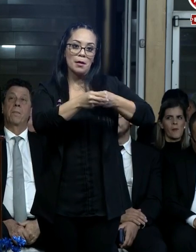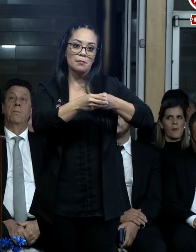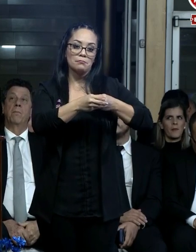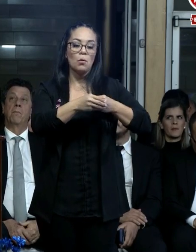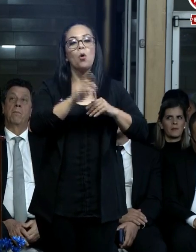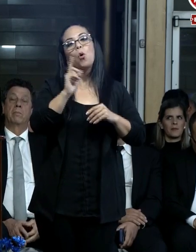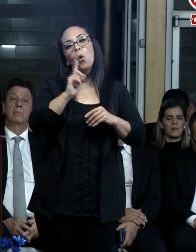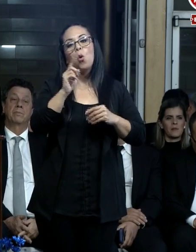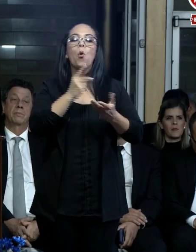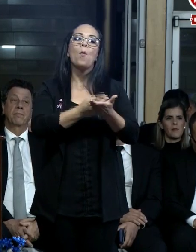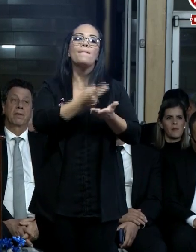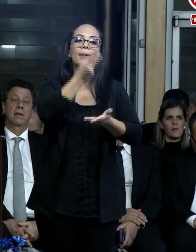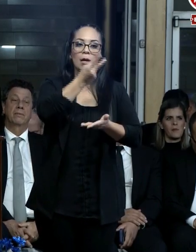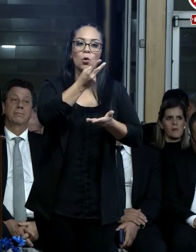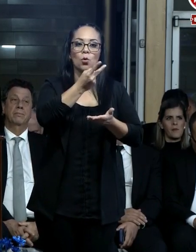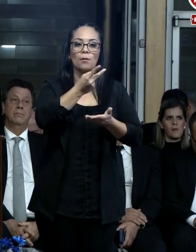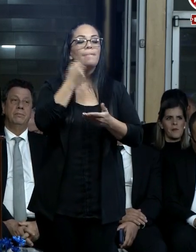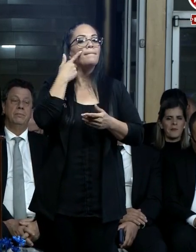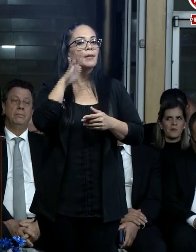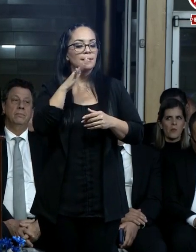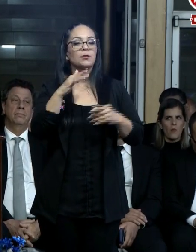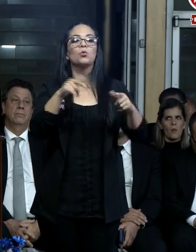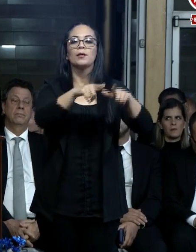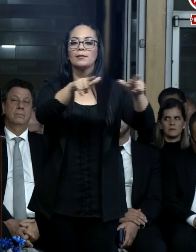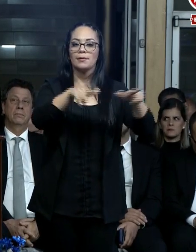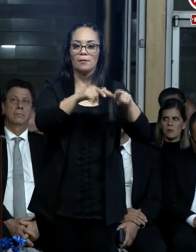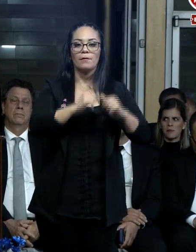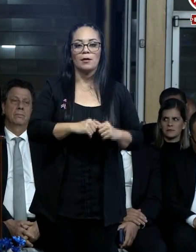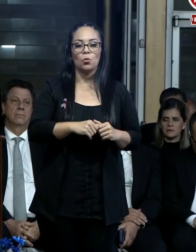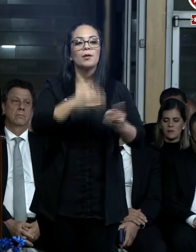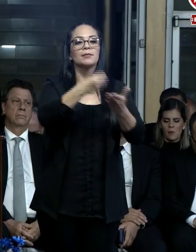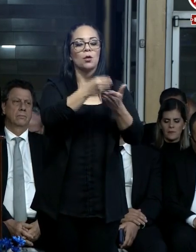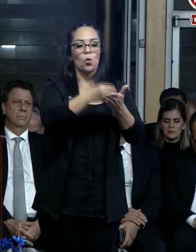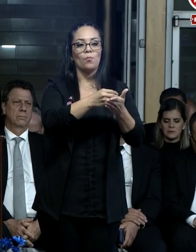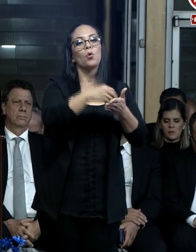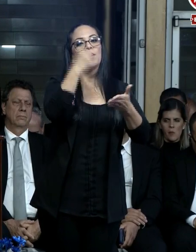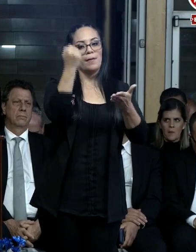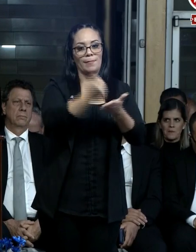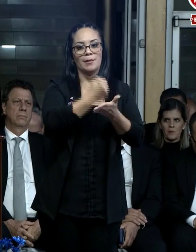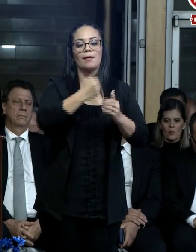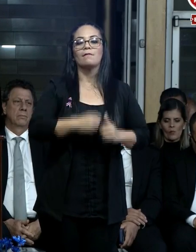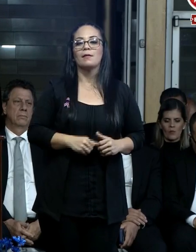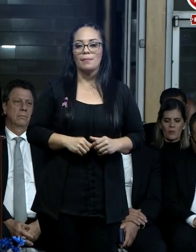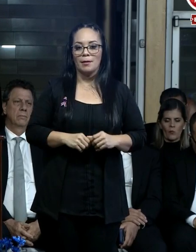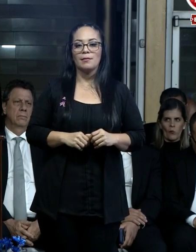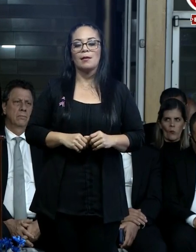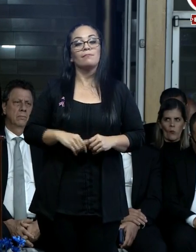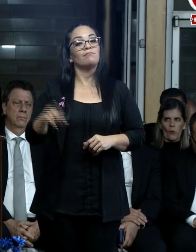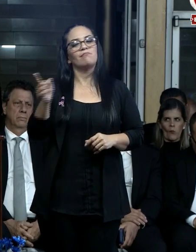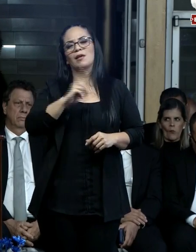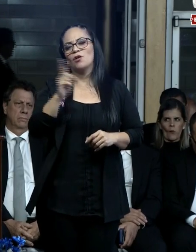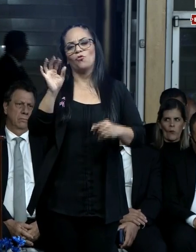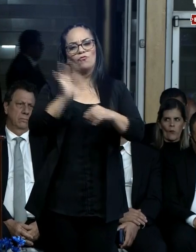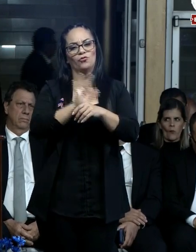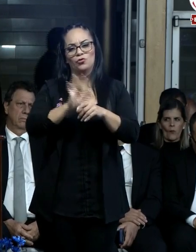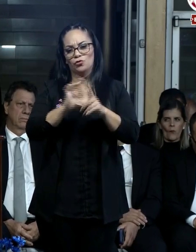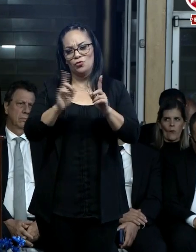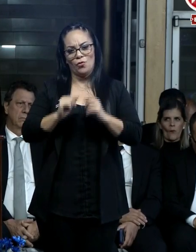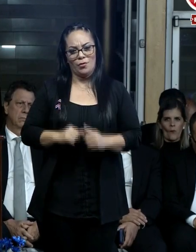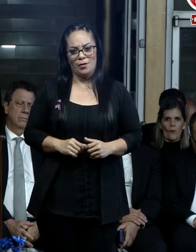por un valor equivalente del terreno que se compró lamentablemente y que no nos va a